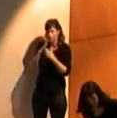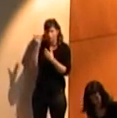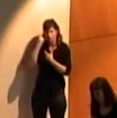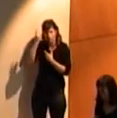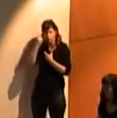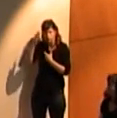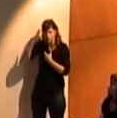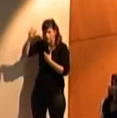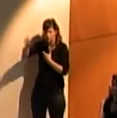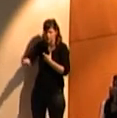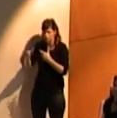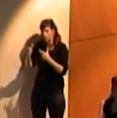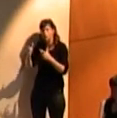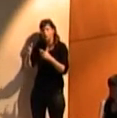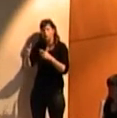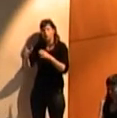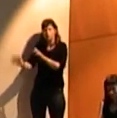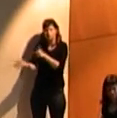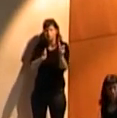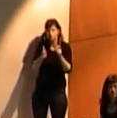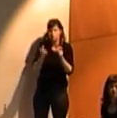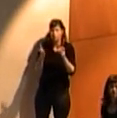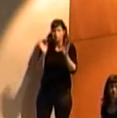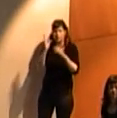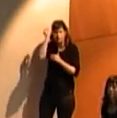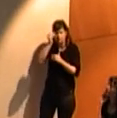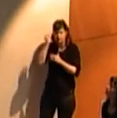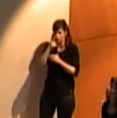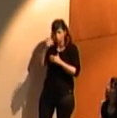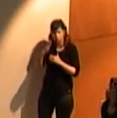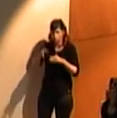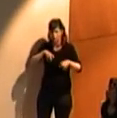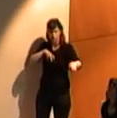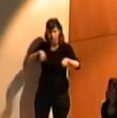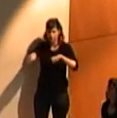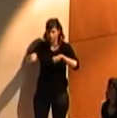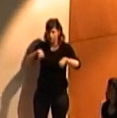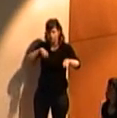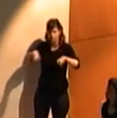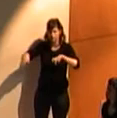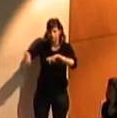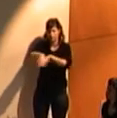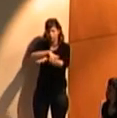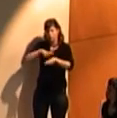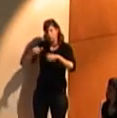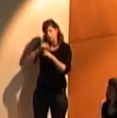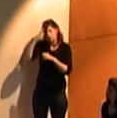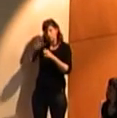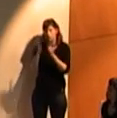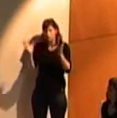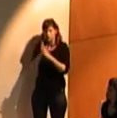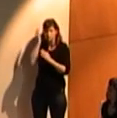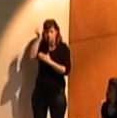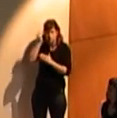de marcher, de déambuler dans les espaces qui sont quand même, faut le dire, les hôpitaux psychiatriques sont quand même bien souvent